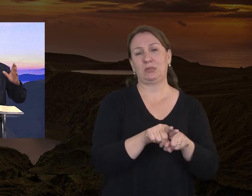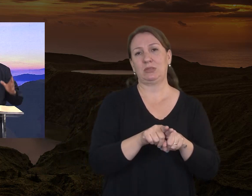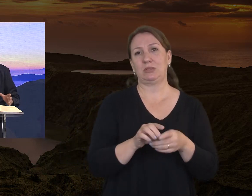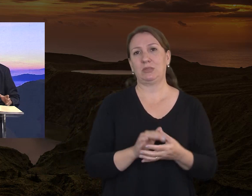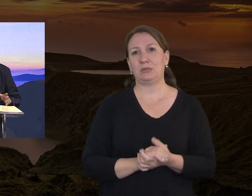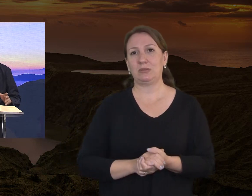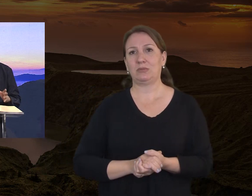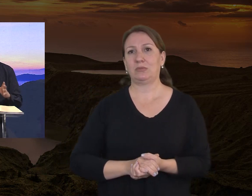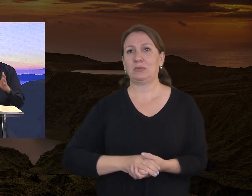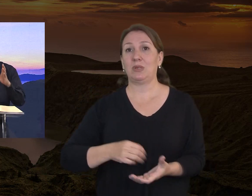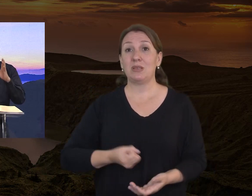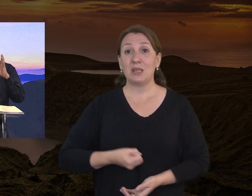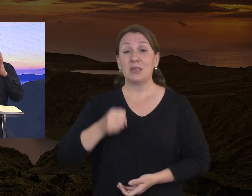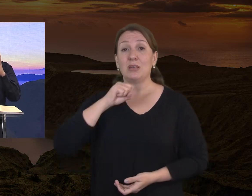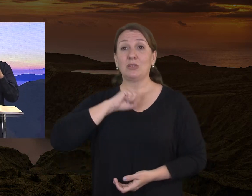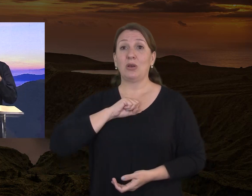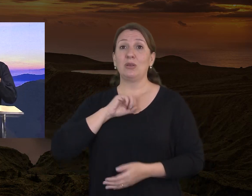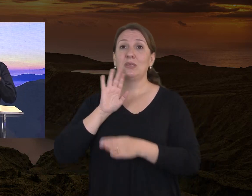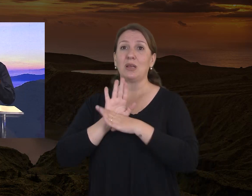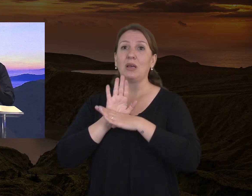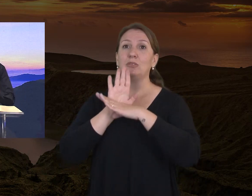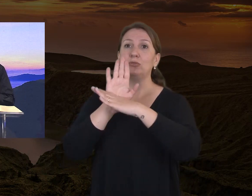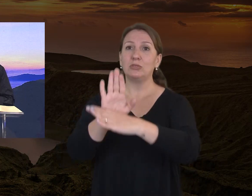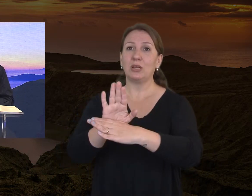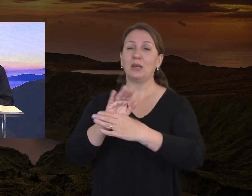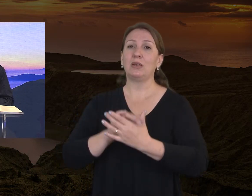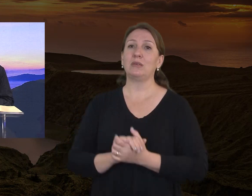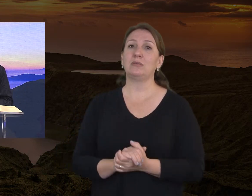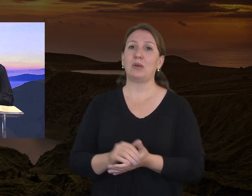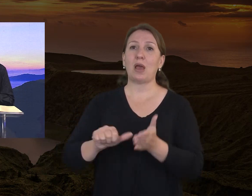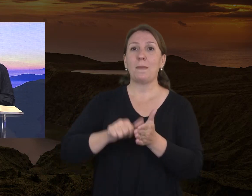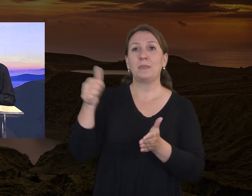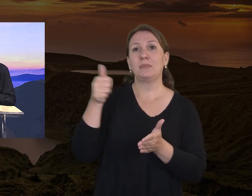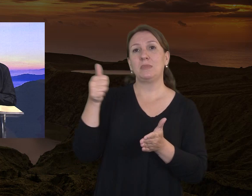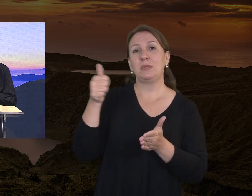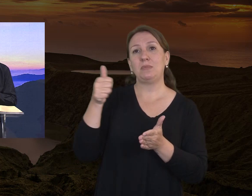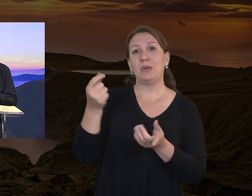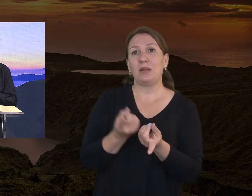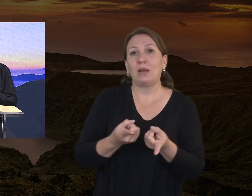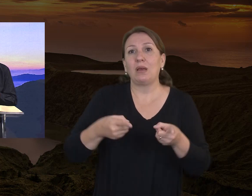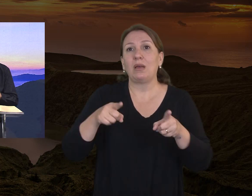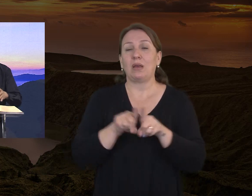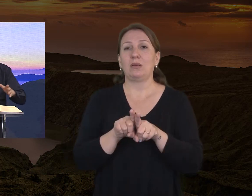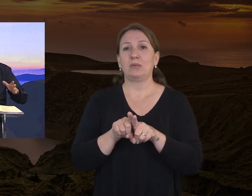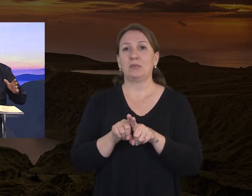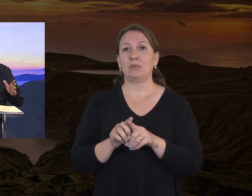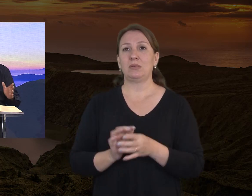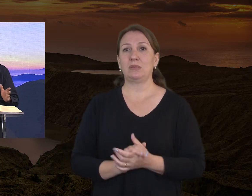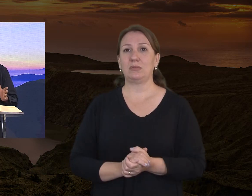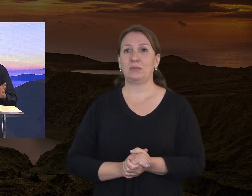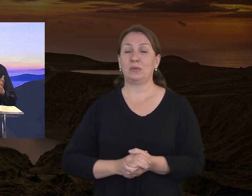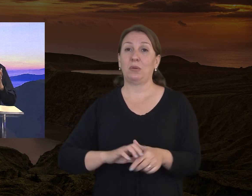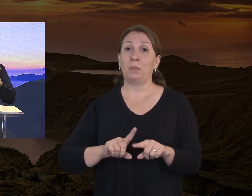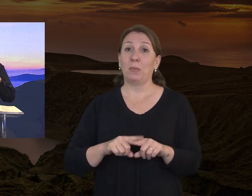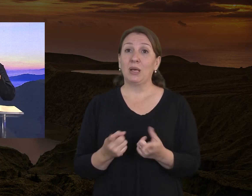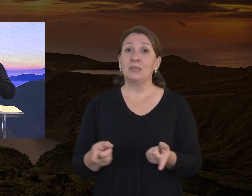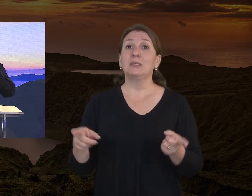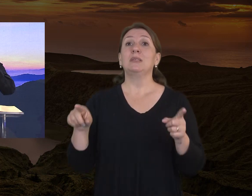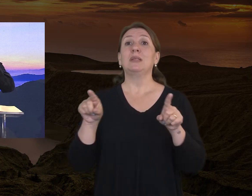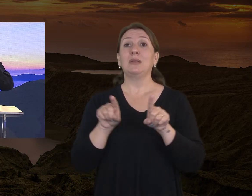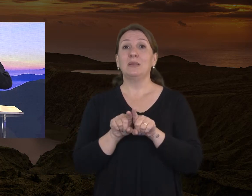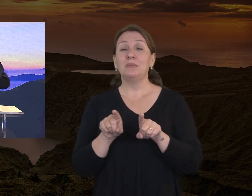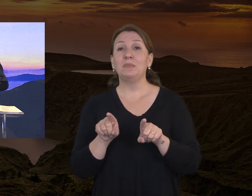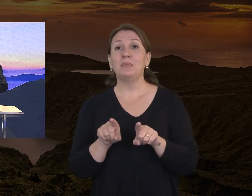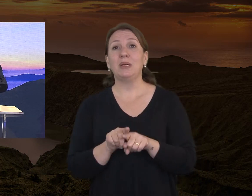os sacerdotes não só ajudaram você a receberem a primeira reconciliação no altar do holocausto, eles estão ajudando você